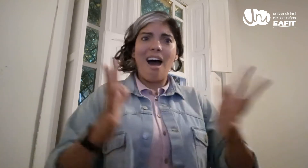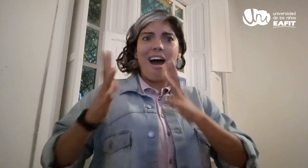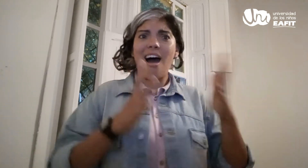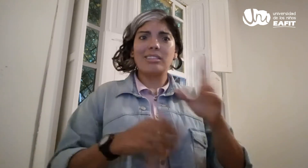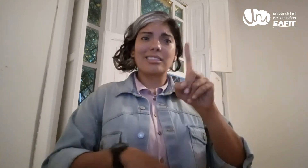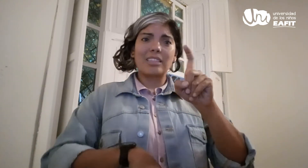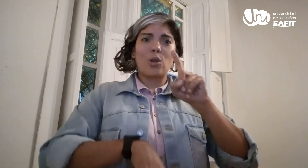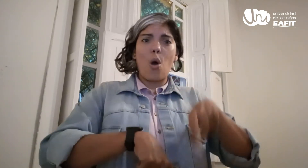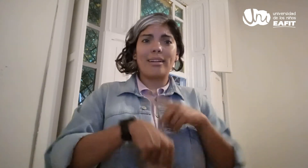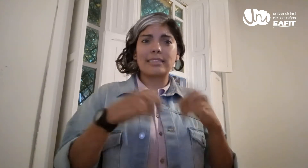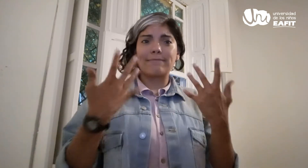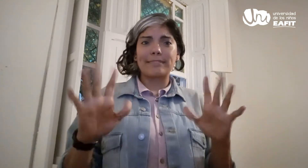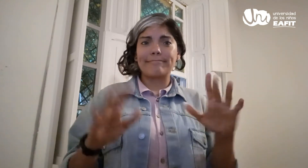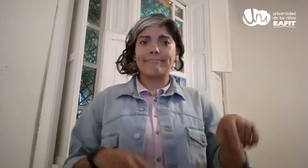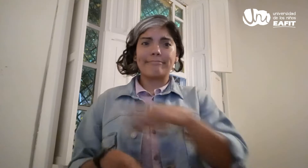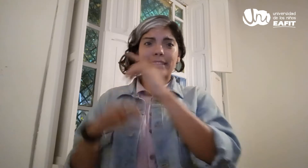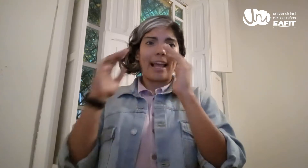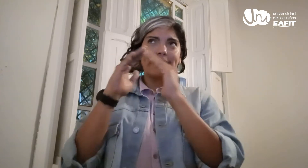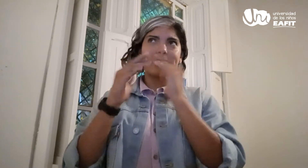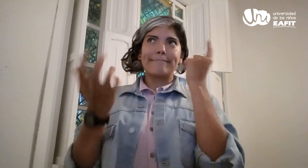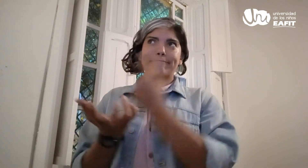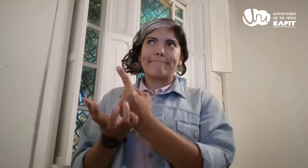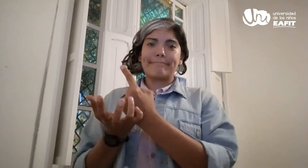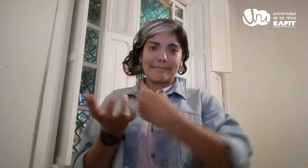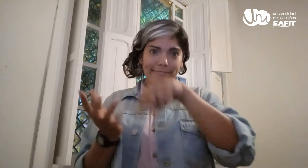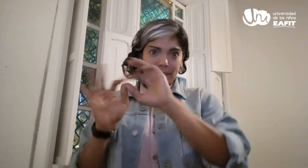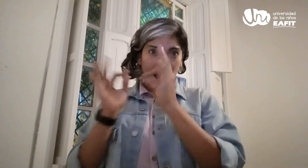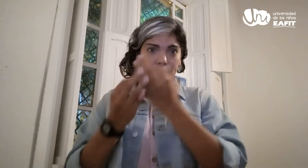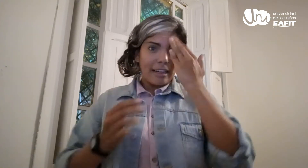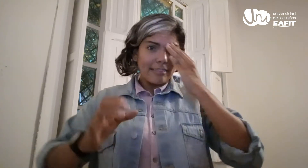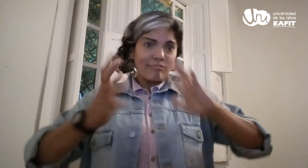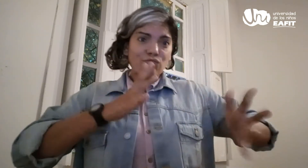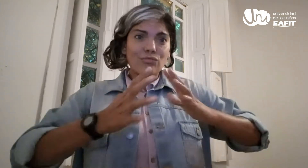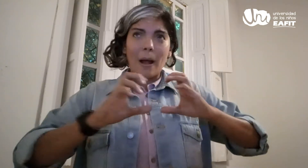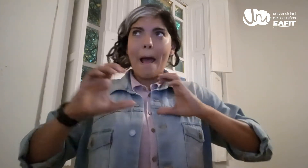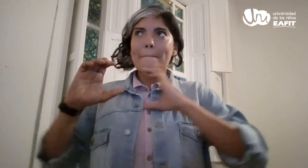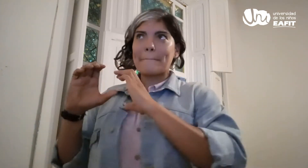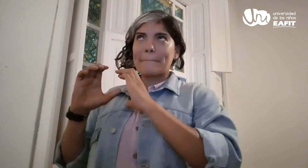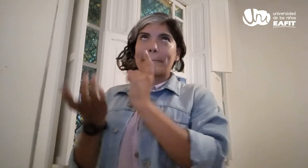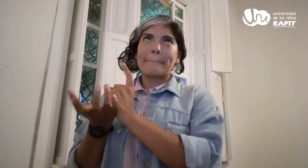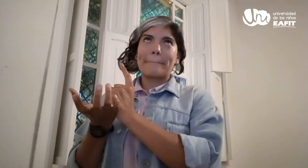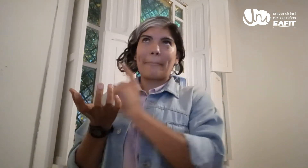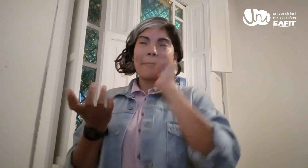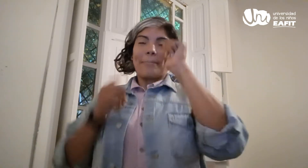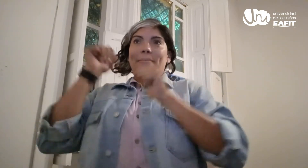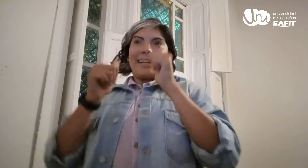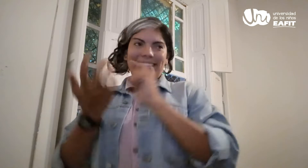profesores bilingües, es un espacio señante que solo dura 6 horas, donde el niño vuelve a su casa, donde su familia no puede